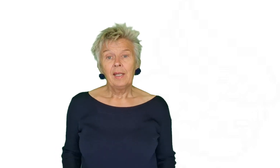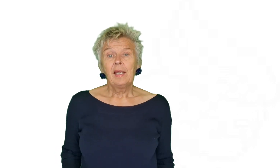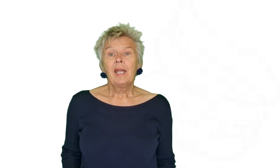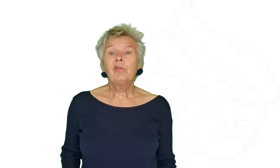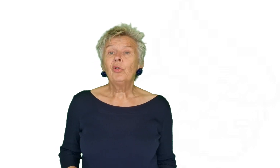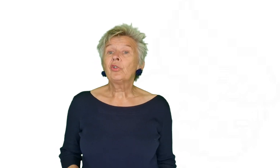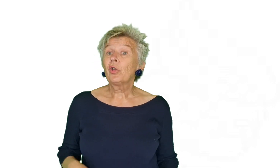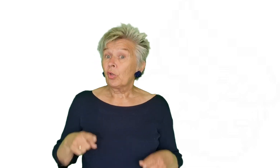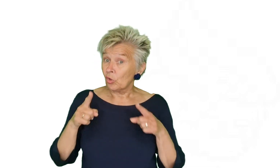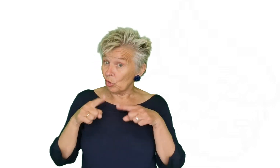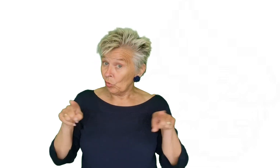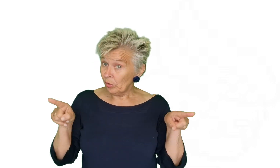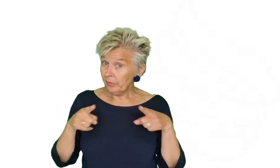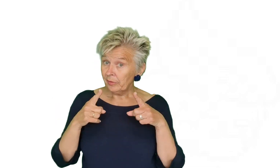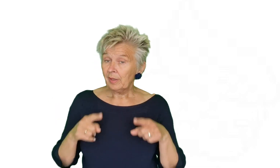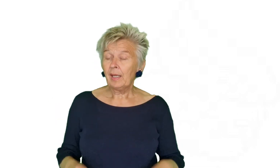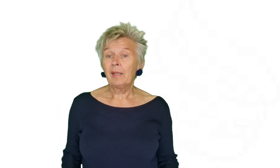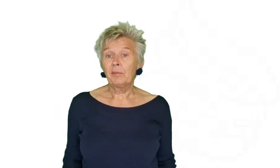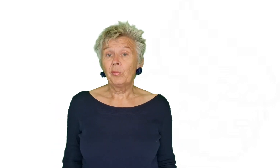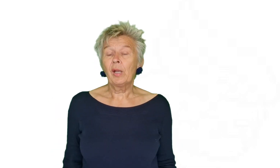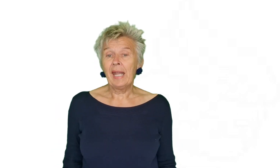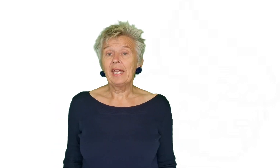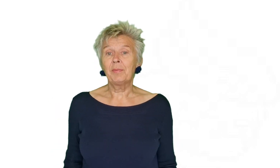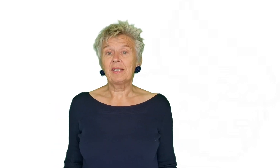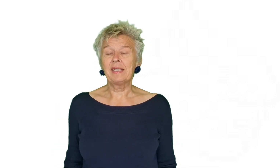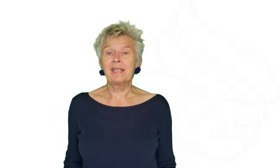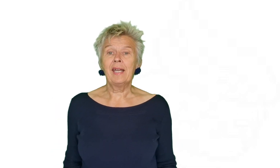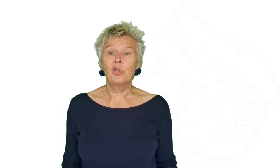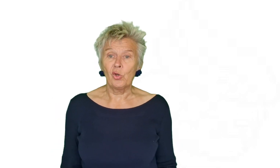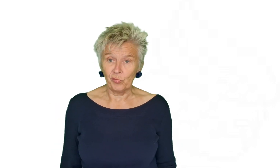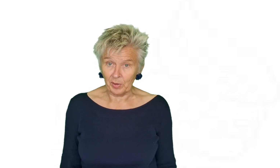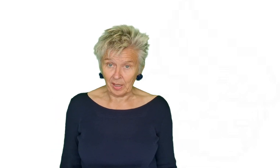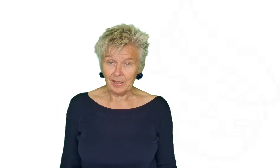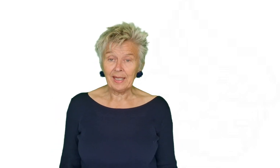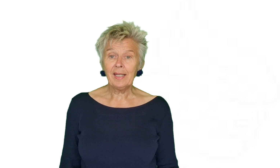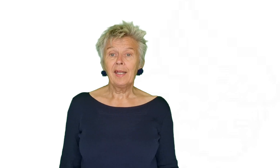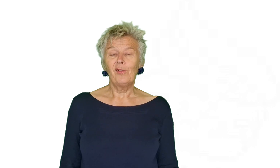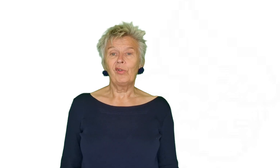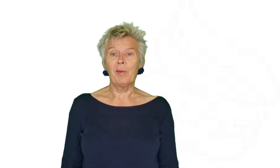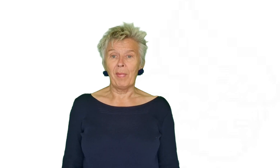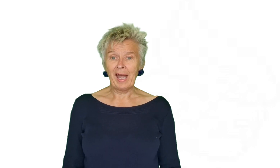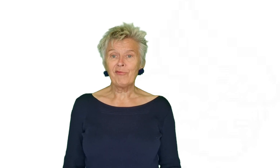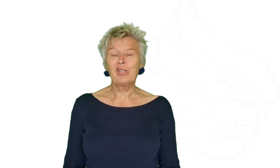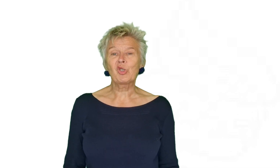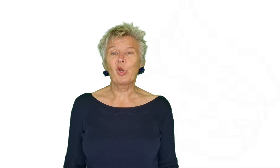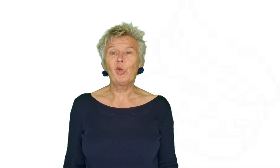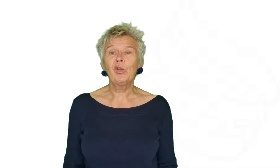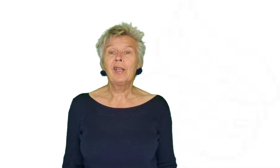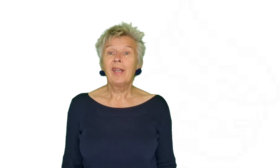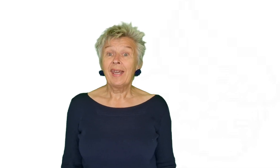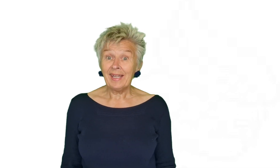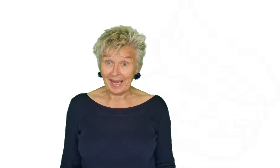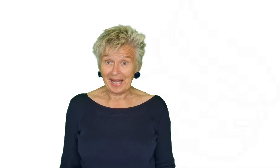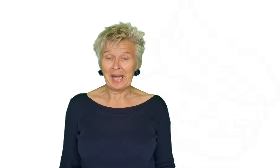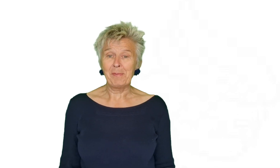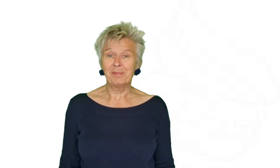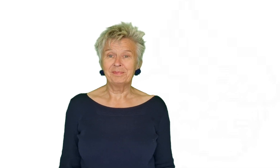Het wordt gezongen en begeleid met gitaar de juf Bianca van de Bavinkschool in Haarlem.